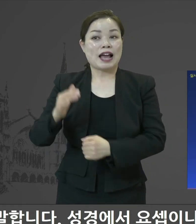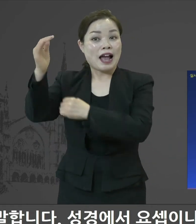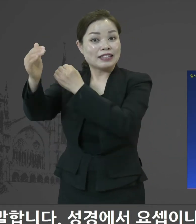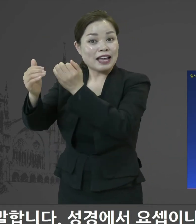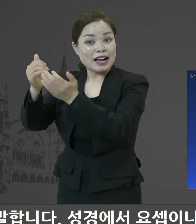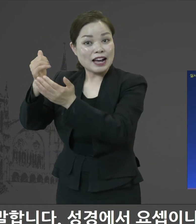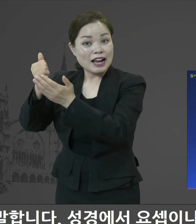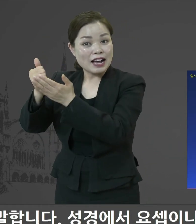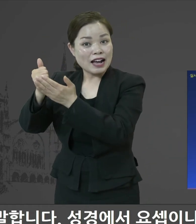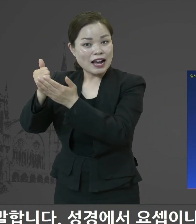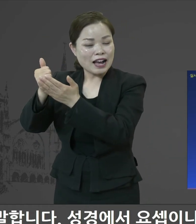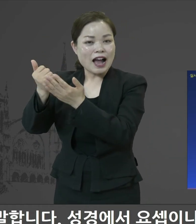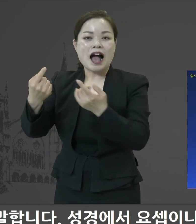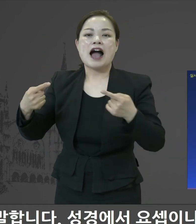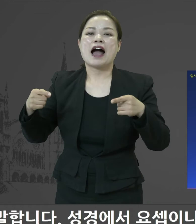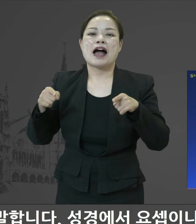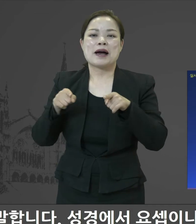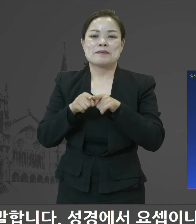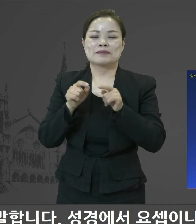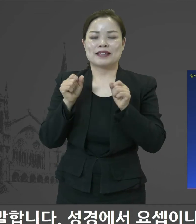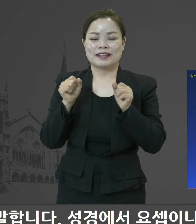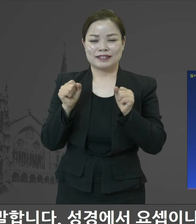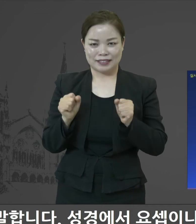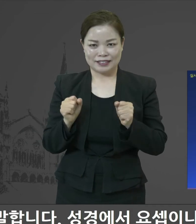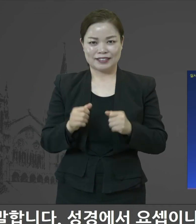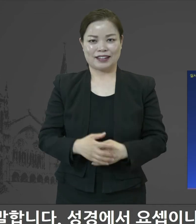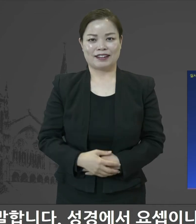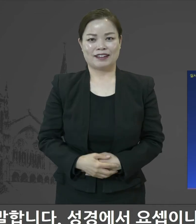하나님이 그와 함께 하신다.